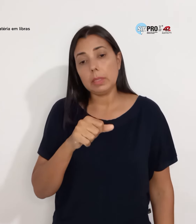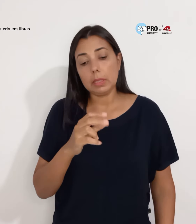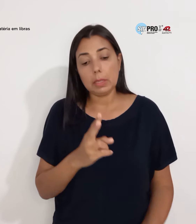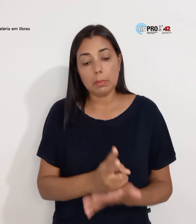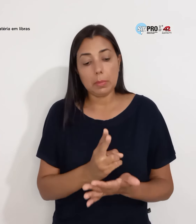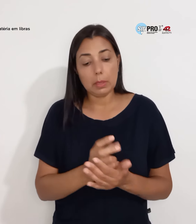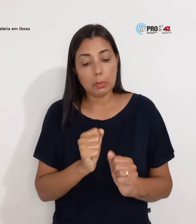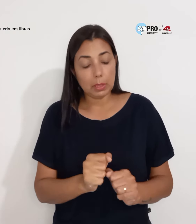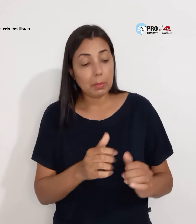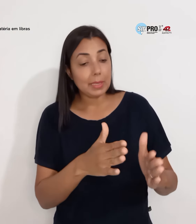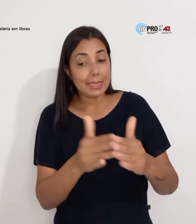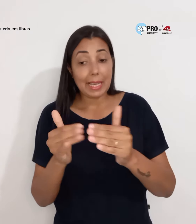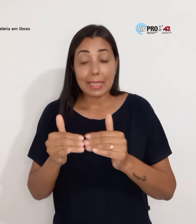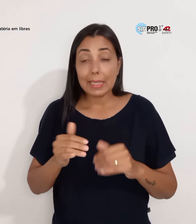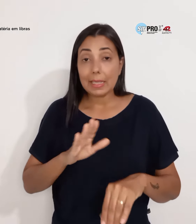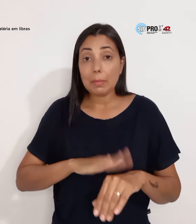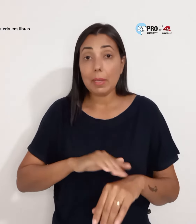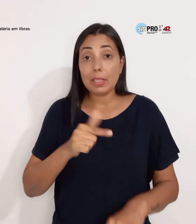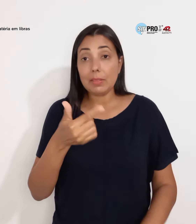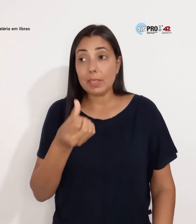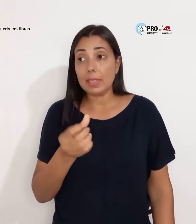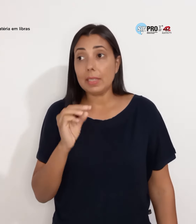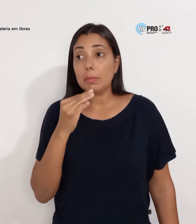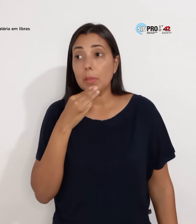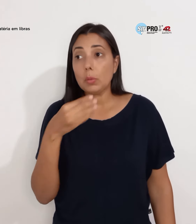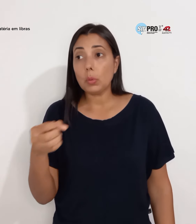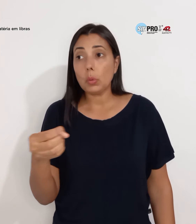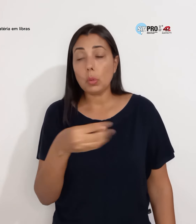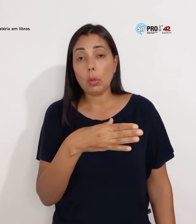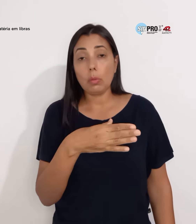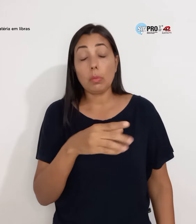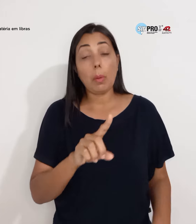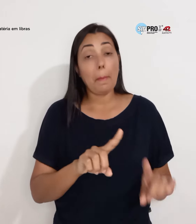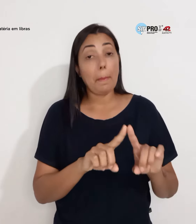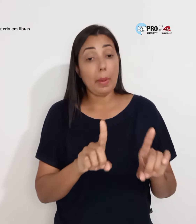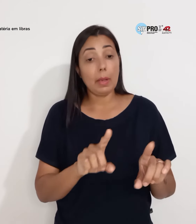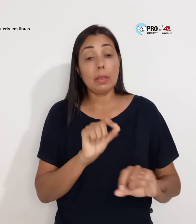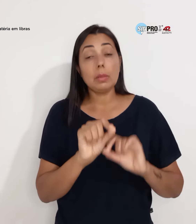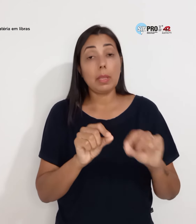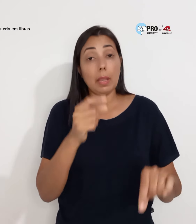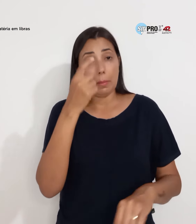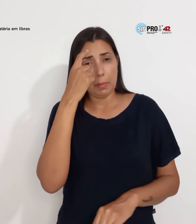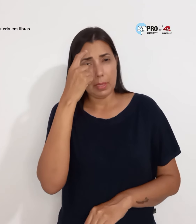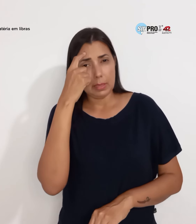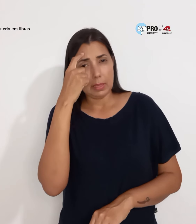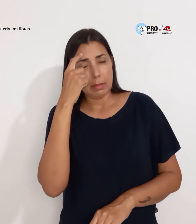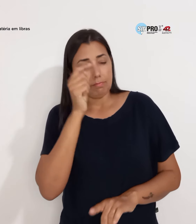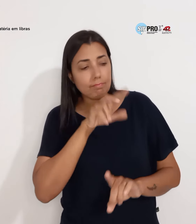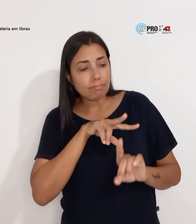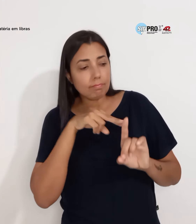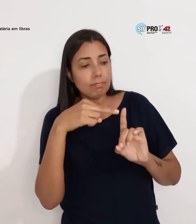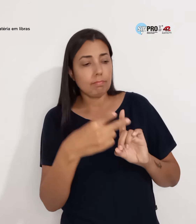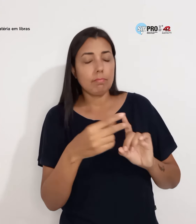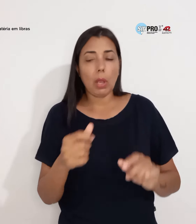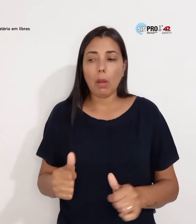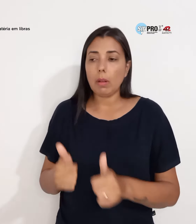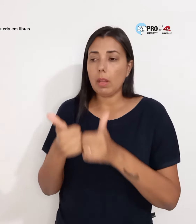ainda podemos atender mais de 26 mil novos. No entanto, pensando na perspectiva da qualidade